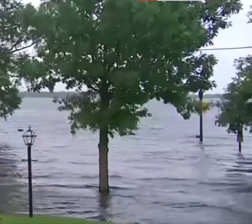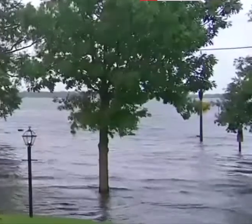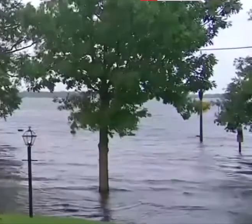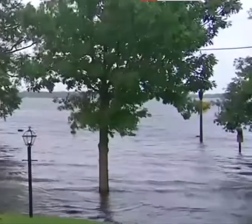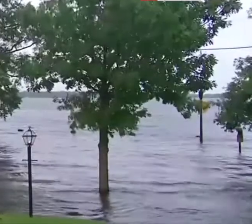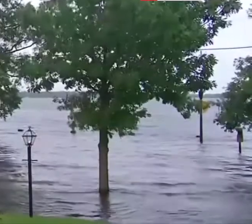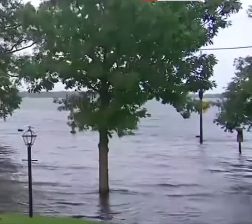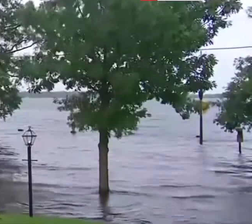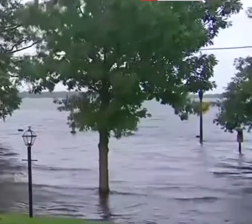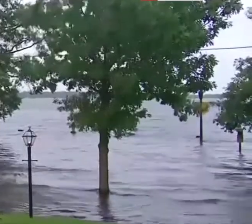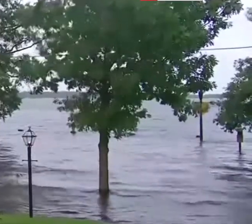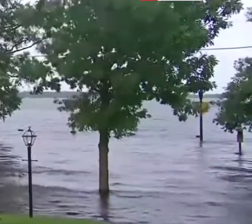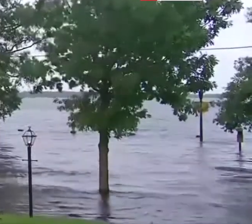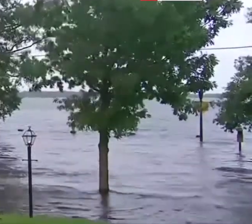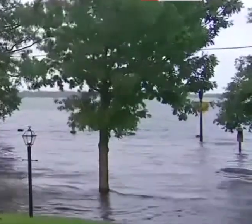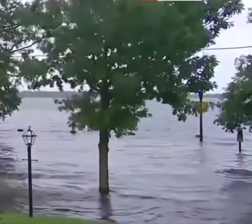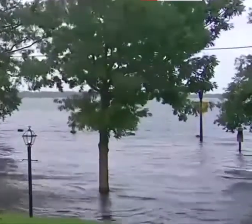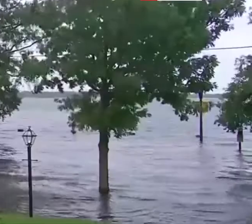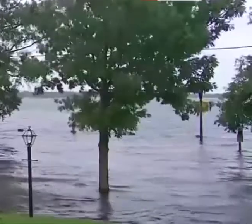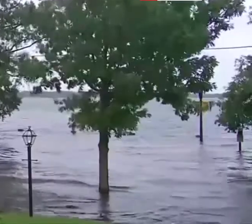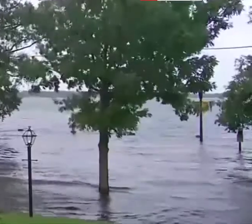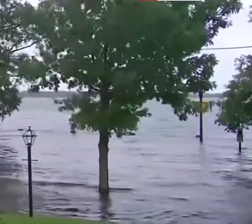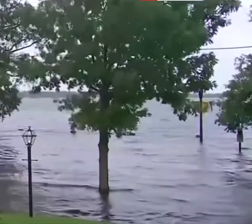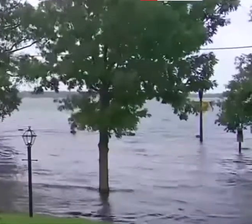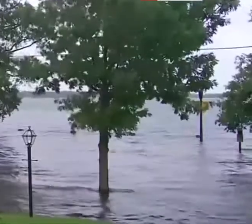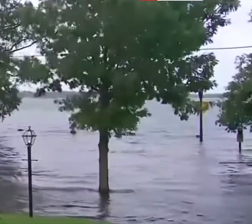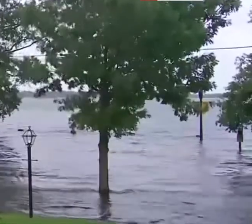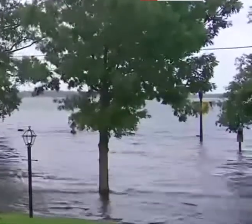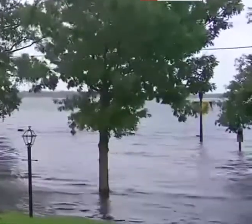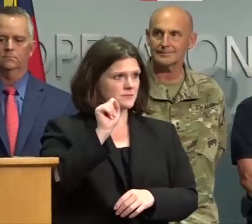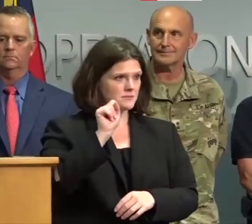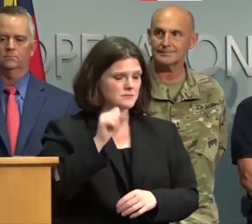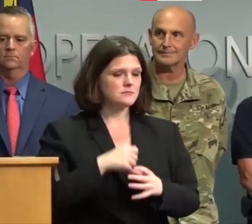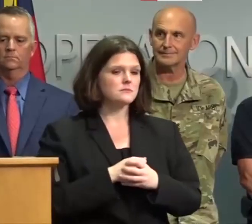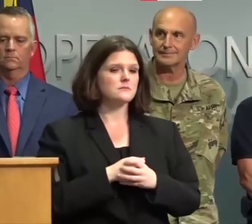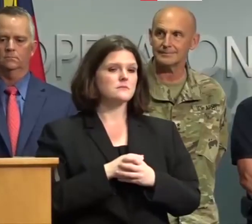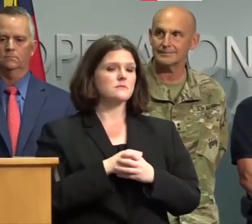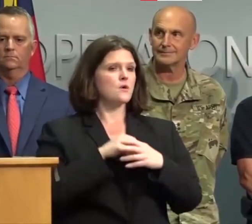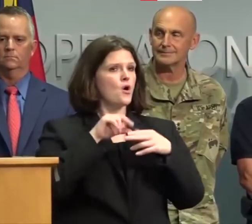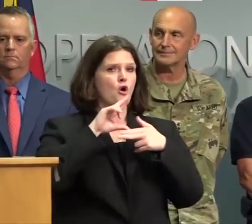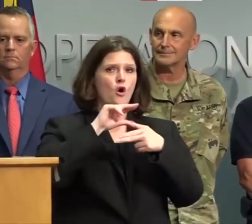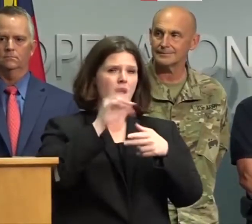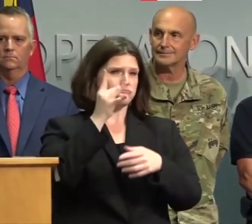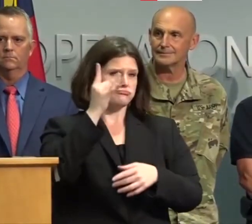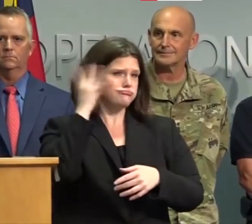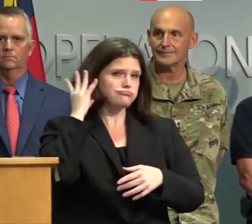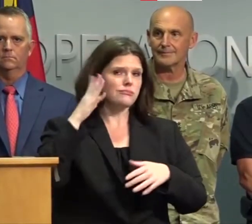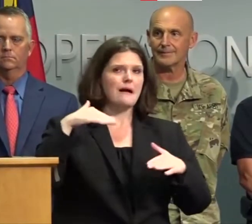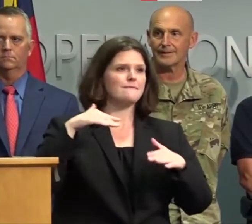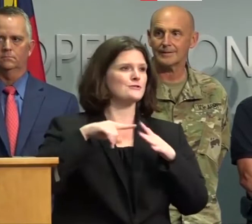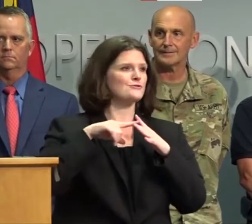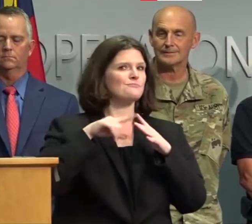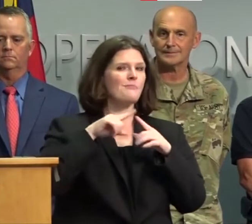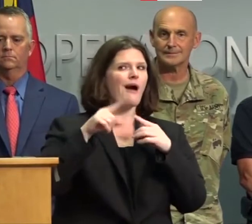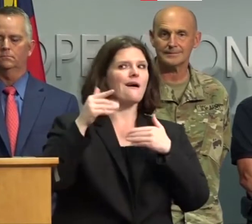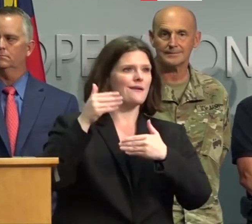ရိကန်နိုင်ငံရဲ့မြောက်ကယ်ရိုလိုင်းနာနဲ့တောင်ကယ်ရိုလိုင်းနာပြည်နယ်တွေမှာလူသေဆုံးမှုတွေဖြစ်ပေါ်စေမဲ့ဒီလိုင်းရိုက်ခတ်မှုတွေဖြစ်ပေါ်စေနိုင်တယ်လို့သတိပေးထားပါတ